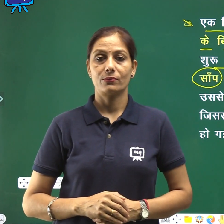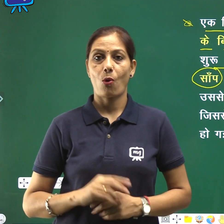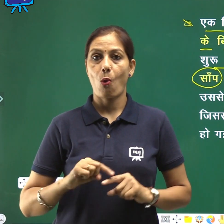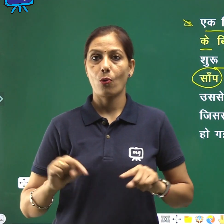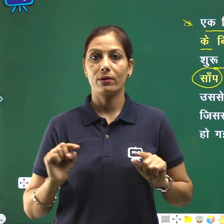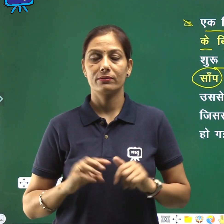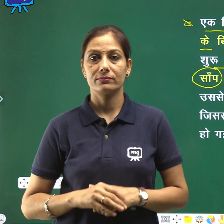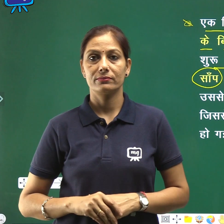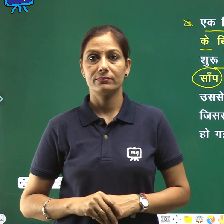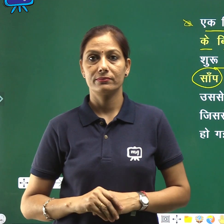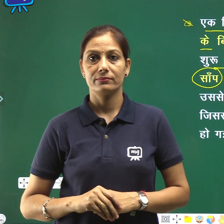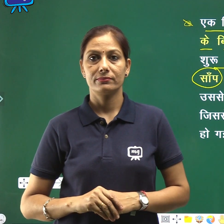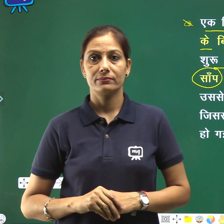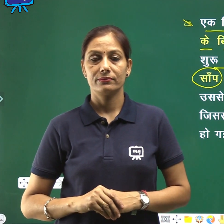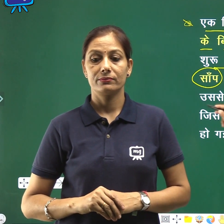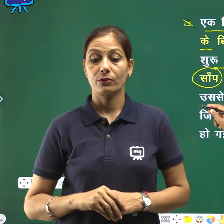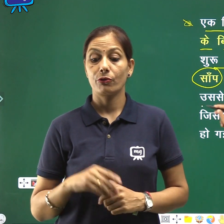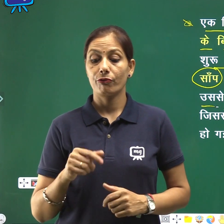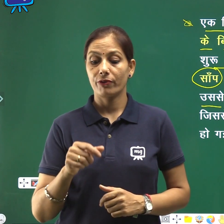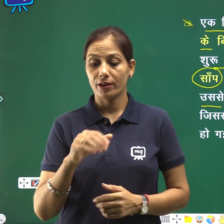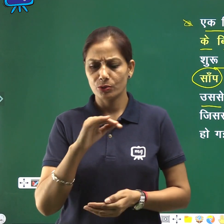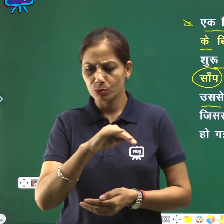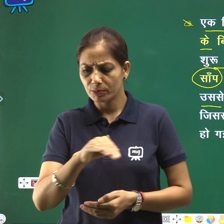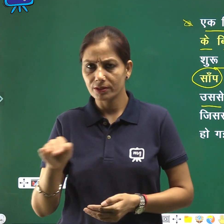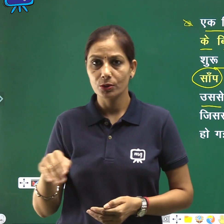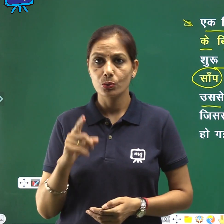और वे उससे